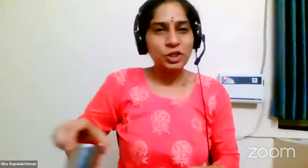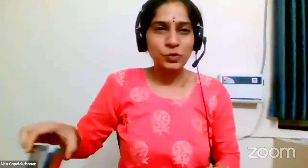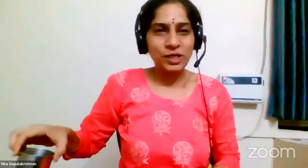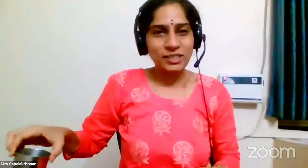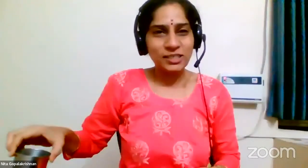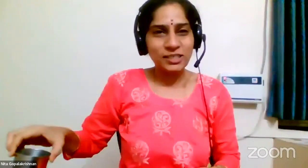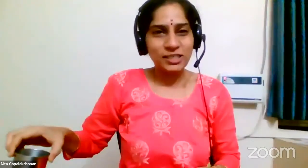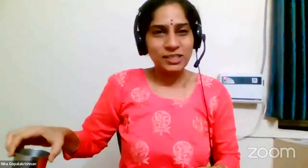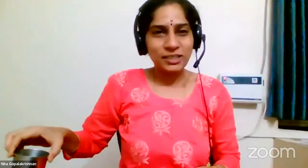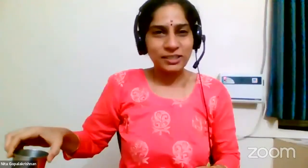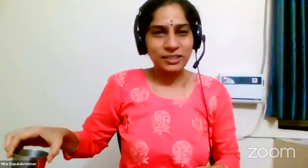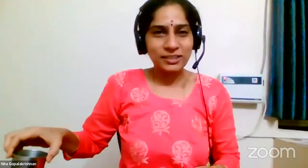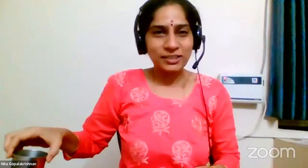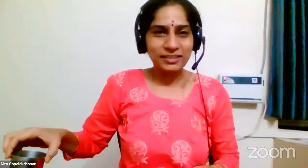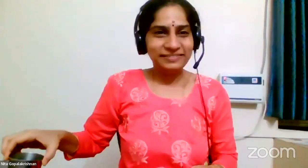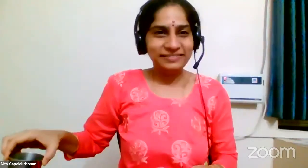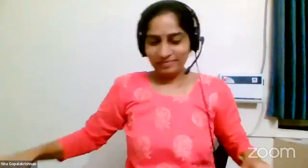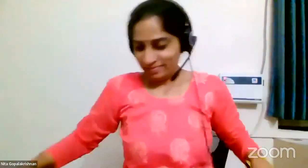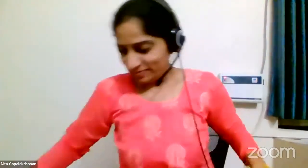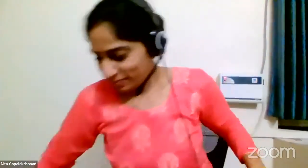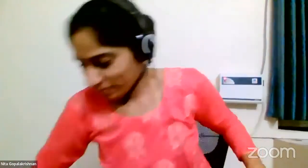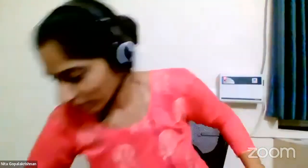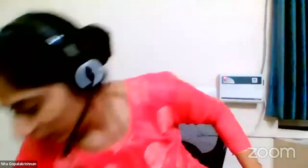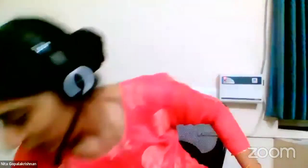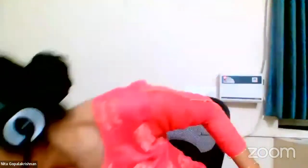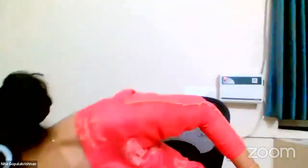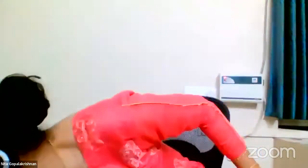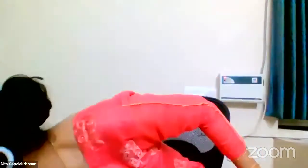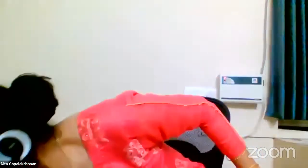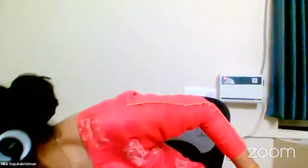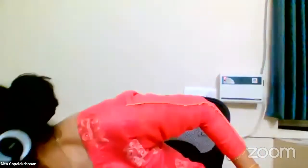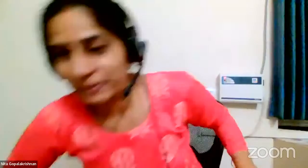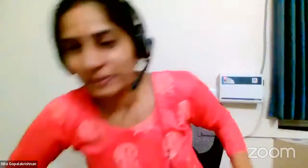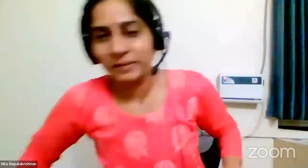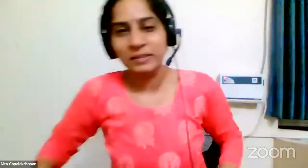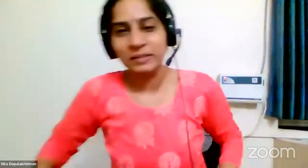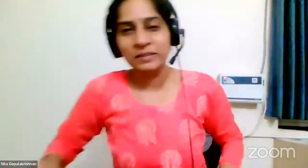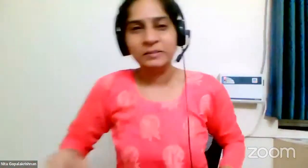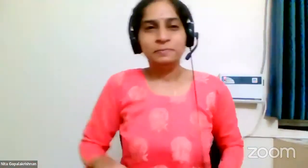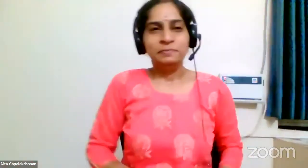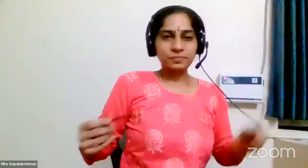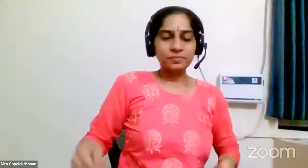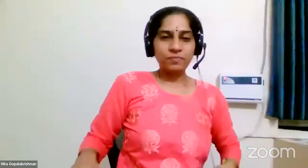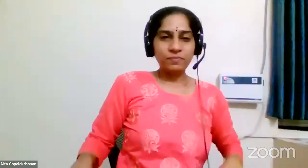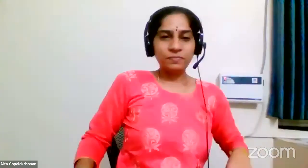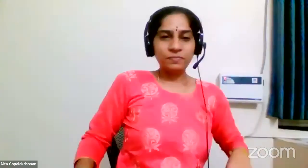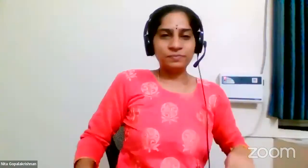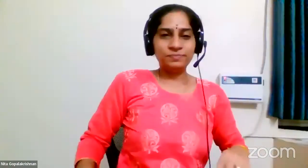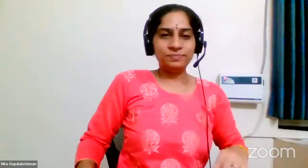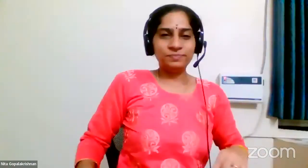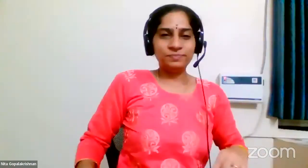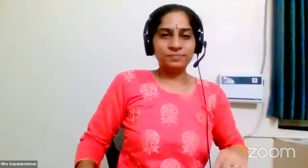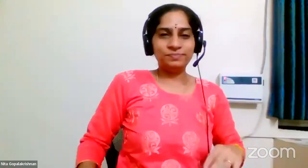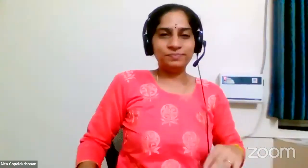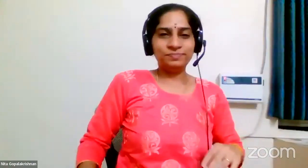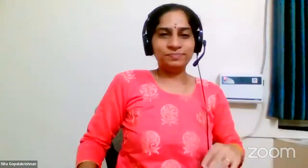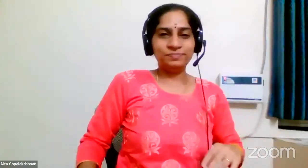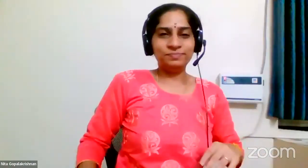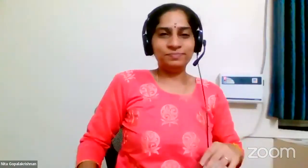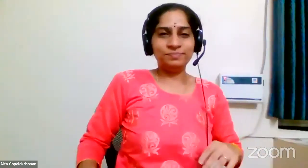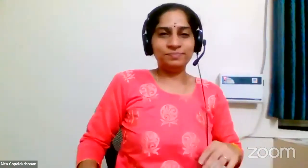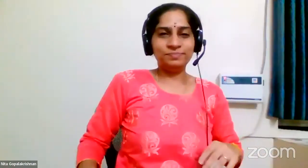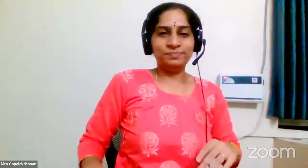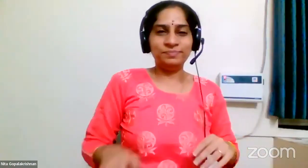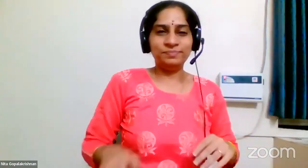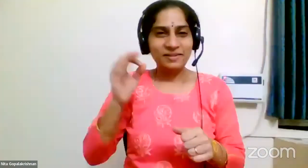हाँ जी, शुरू कर सकते हैं। ठीक है। सभी भक्तों का हार्दिक स्वागत है प्रति